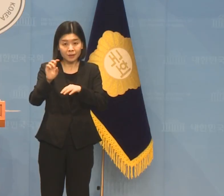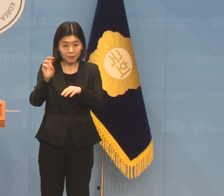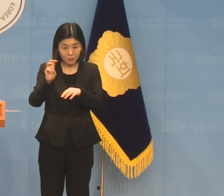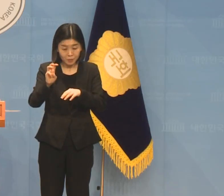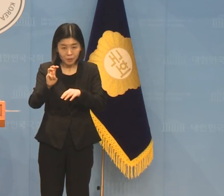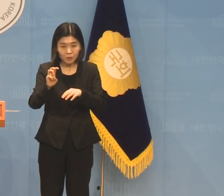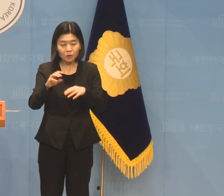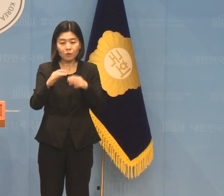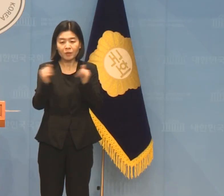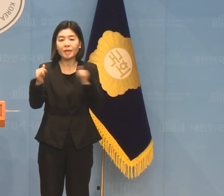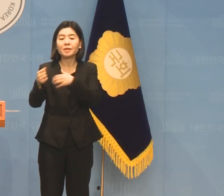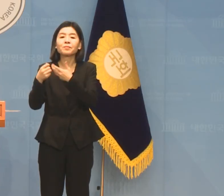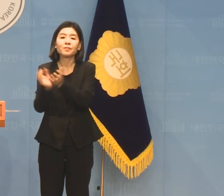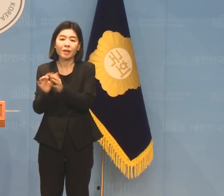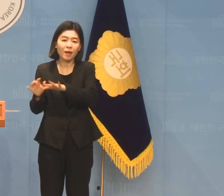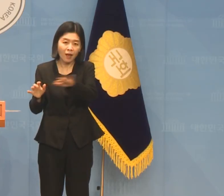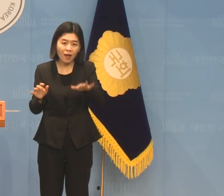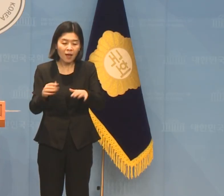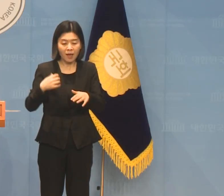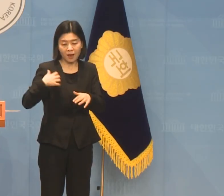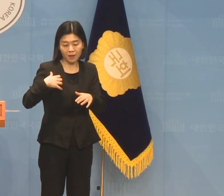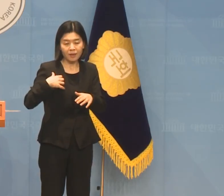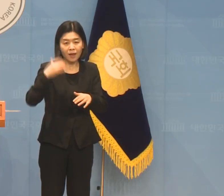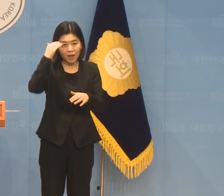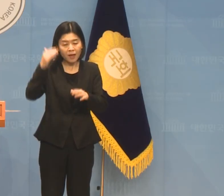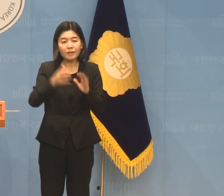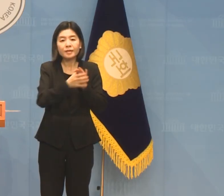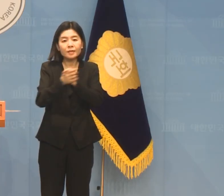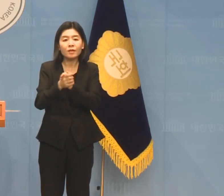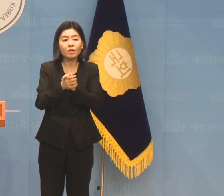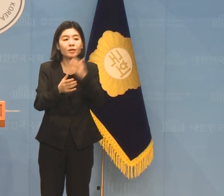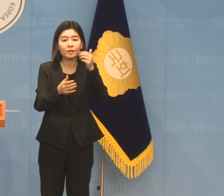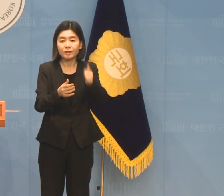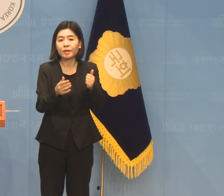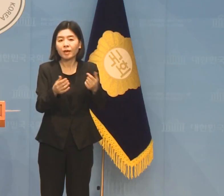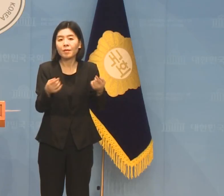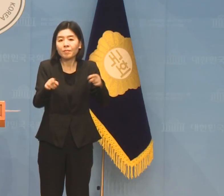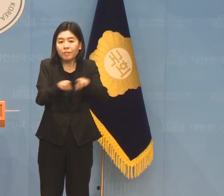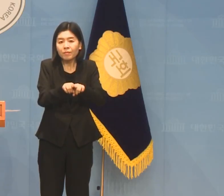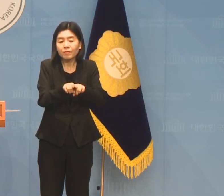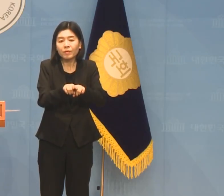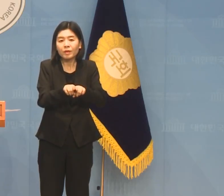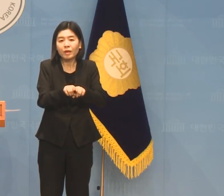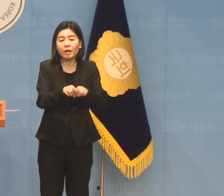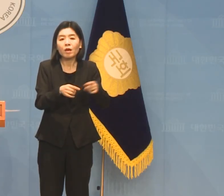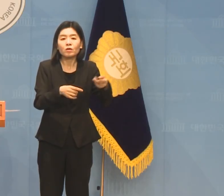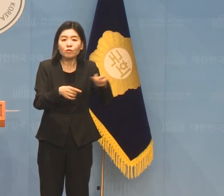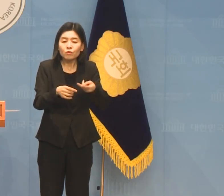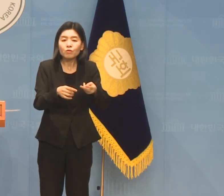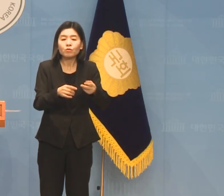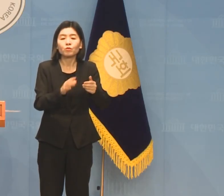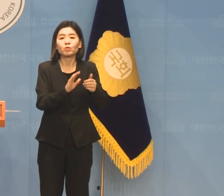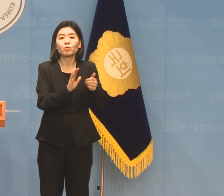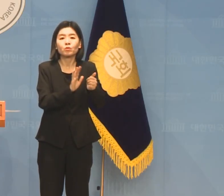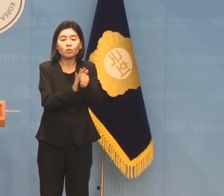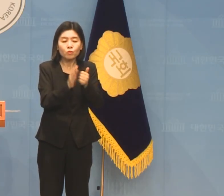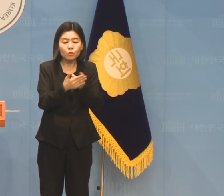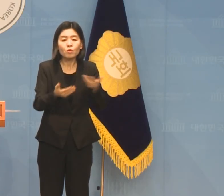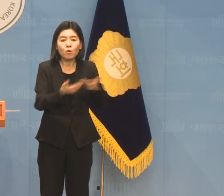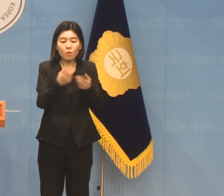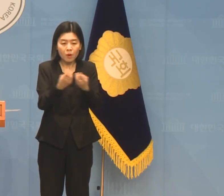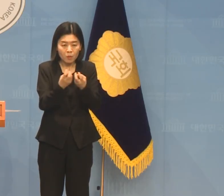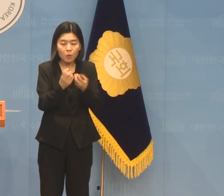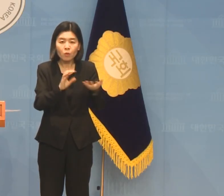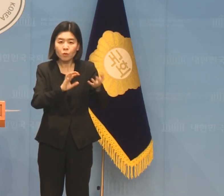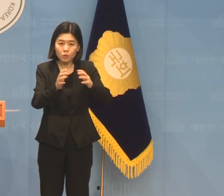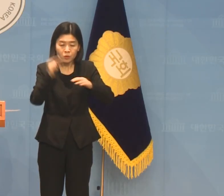원내대표실에서 마르틴 예사 아르헨티나 한 친선 협회장 등과 양국 간의 의회 외교 교류 방안을 논의할 예정입니다.